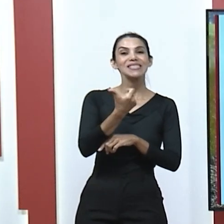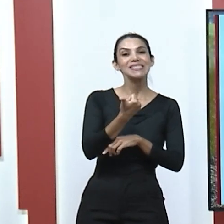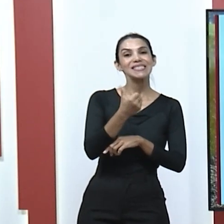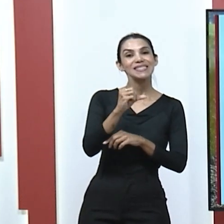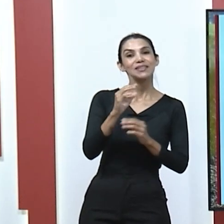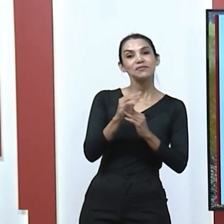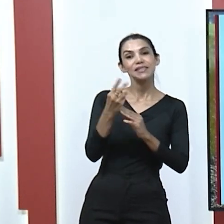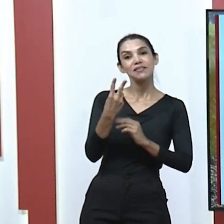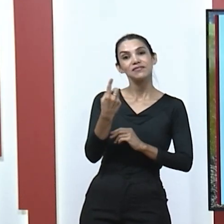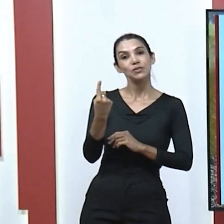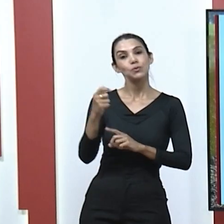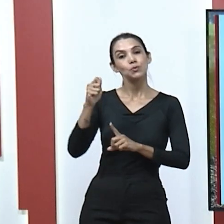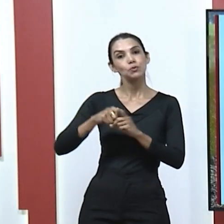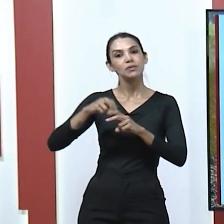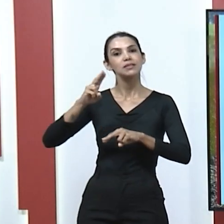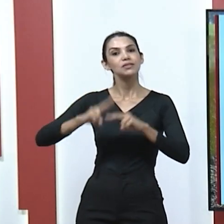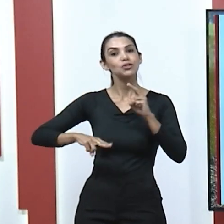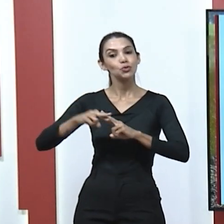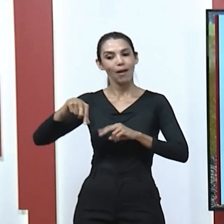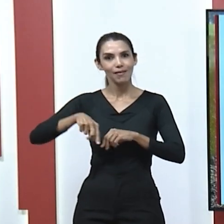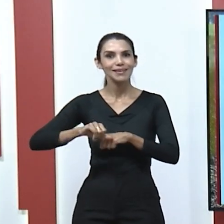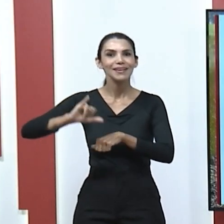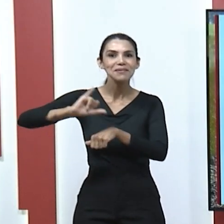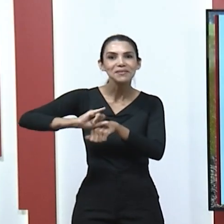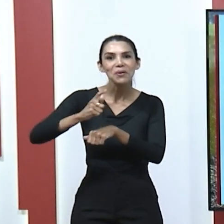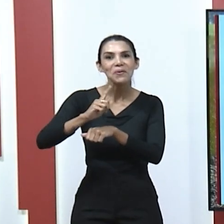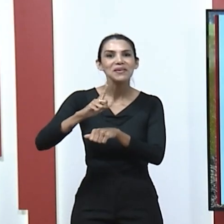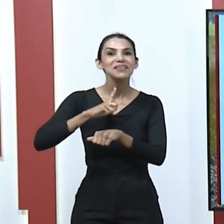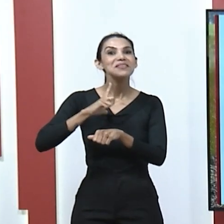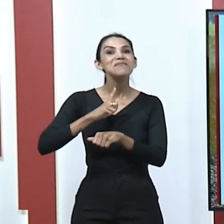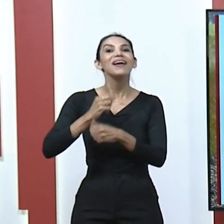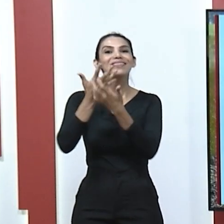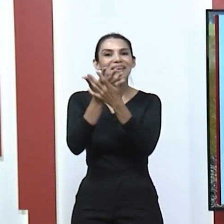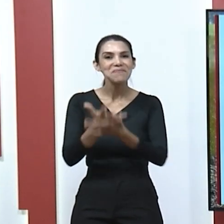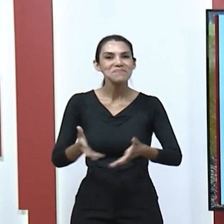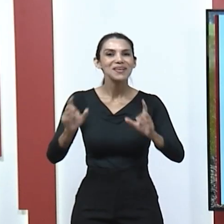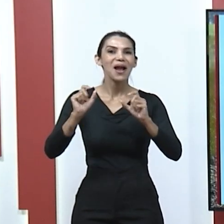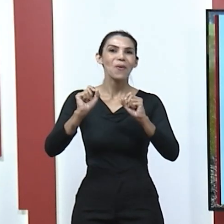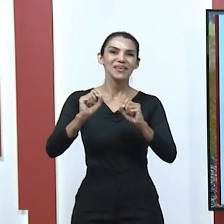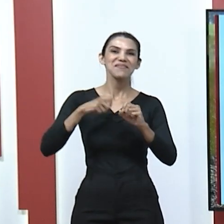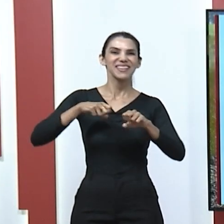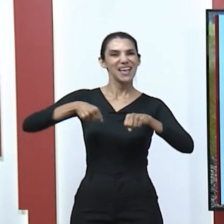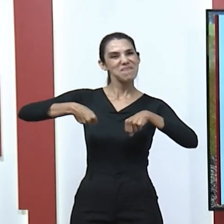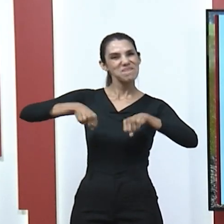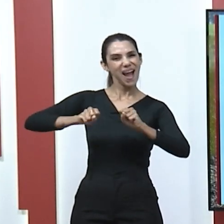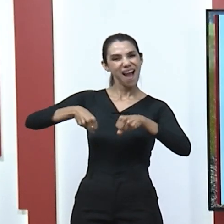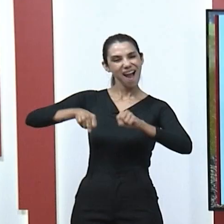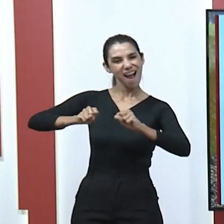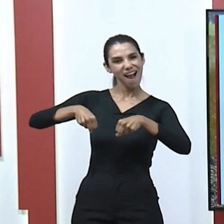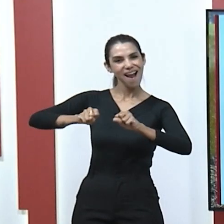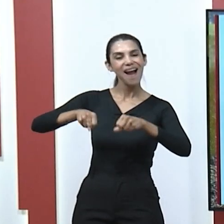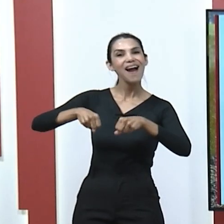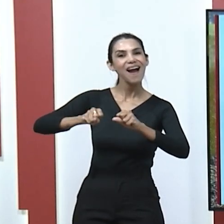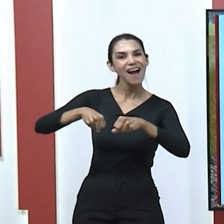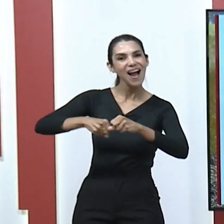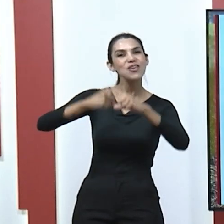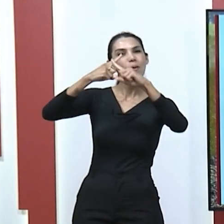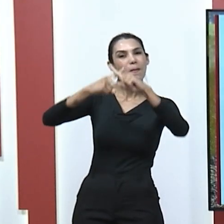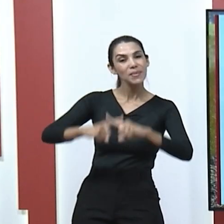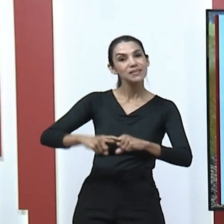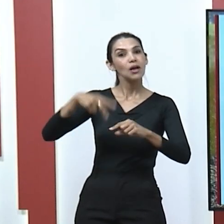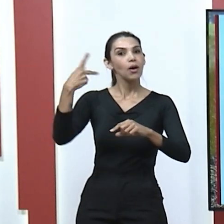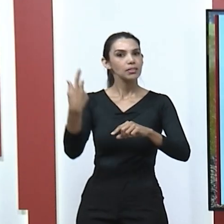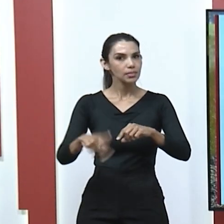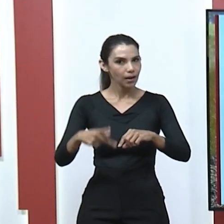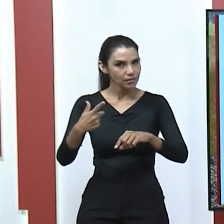19 e 21 de junho, a capital vai receber uma rodada tripla de motocross com competições